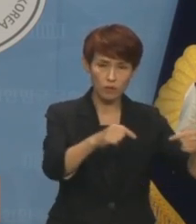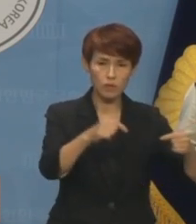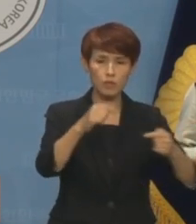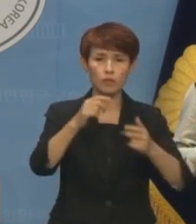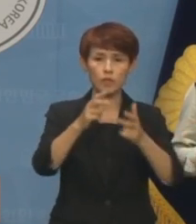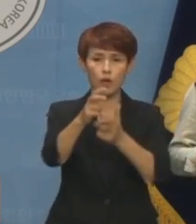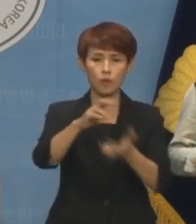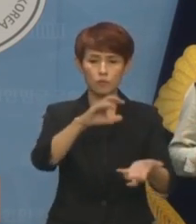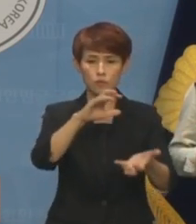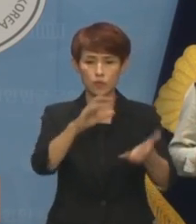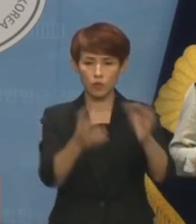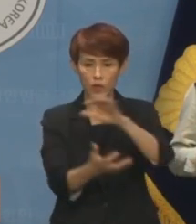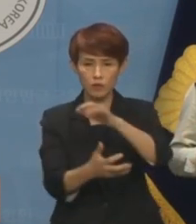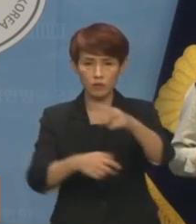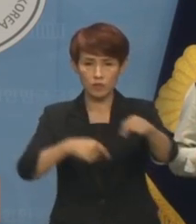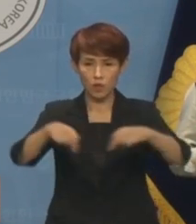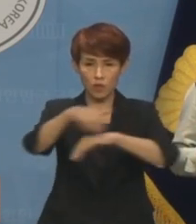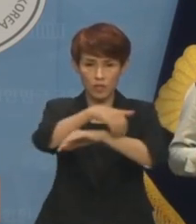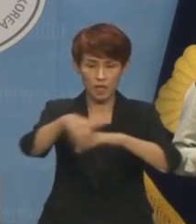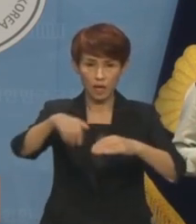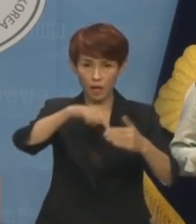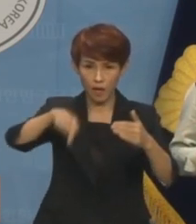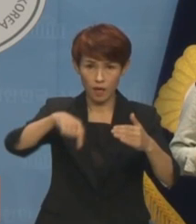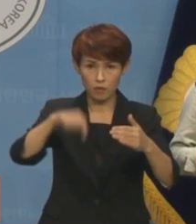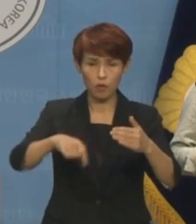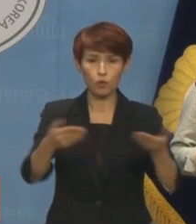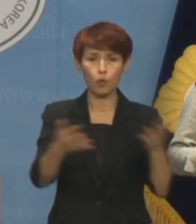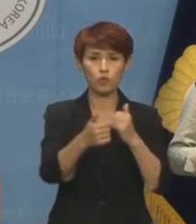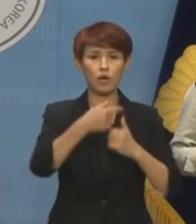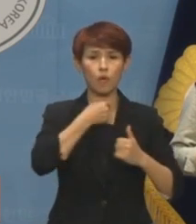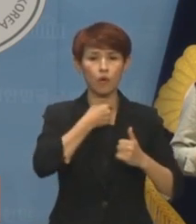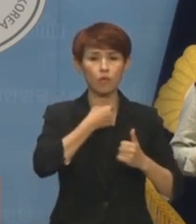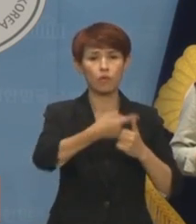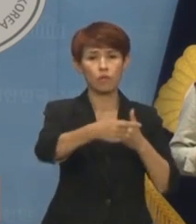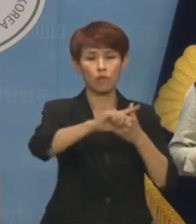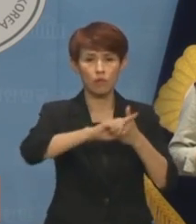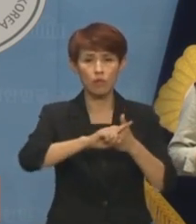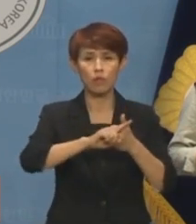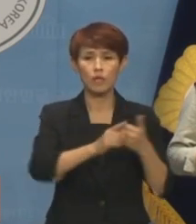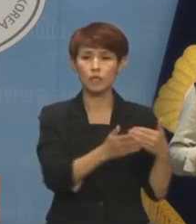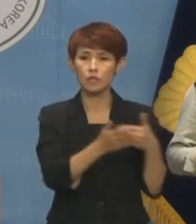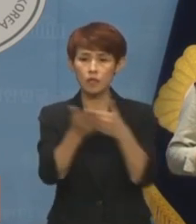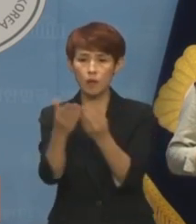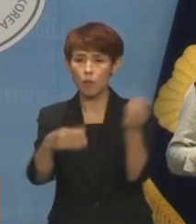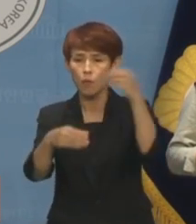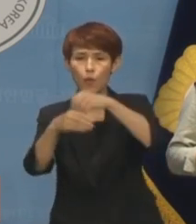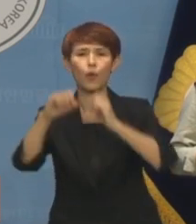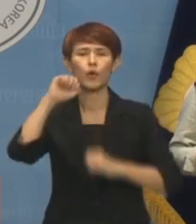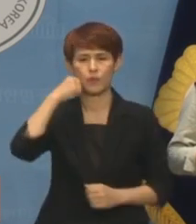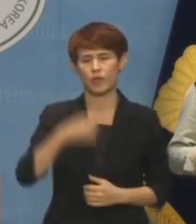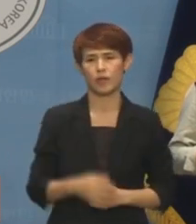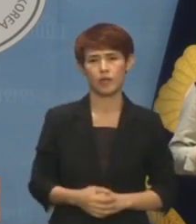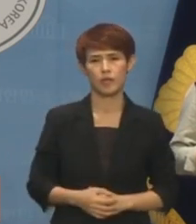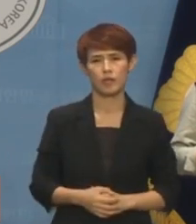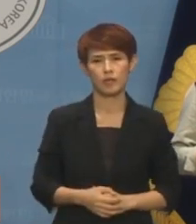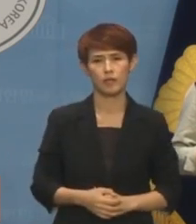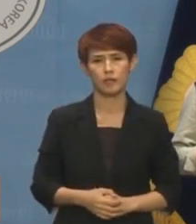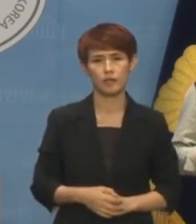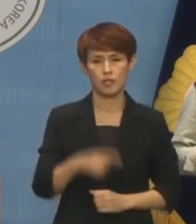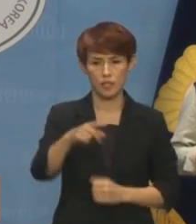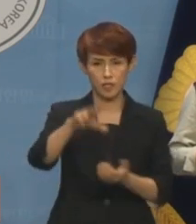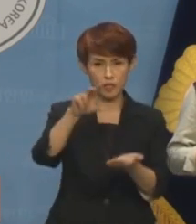있어 노동자의 의견이 반영되기 어렵습니다. 이런 문제점을 안고 시행되는